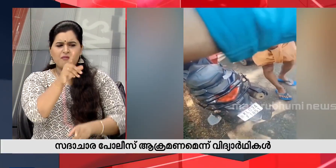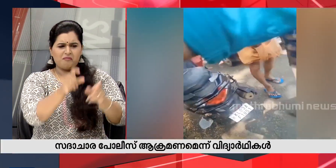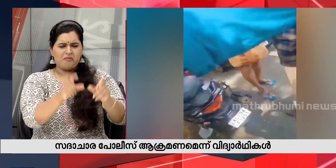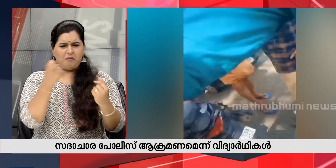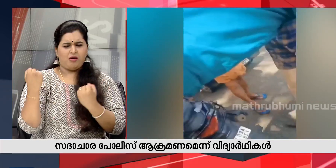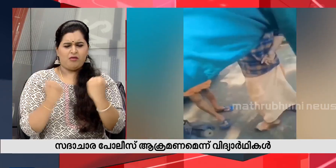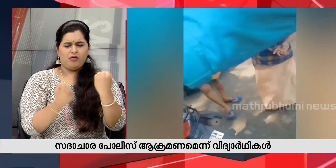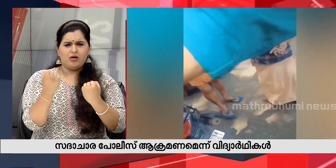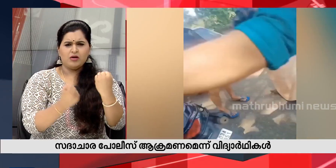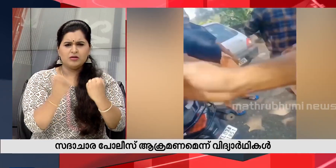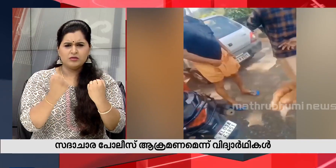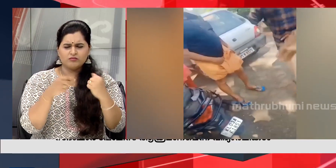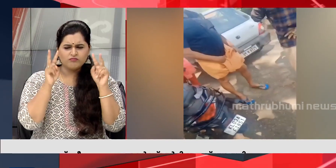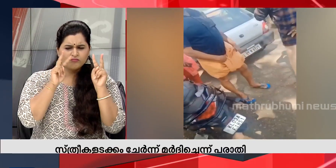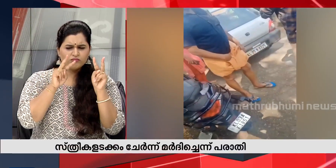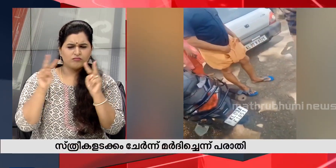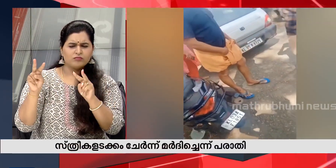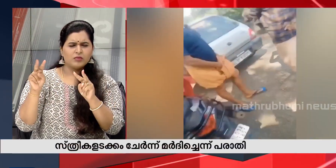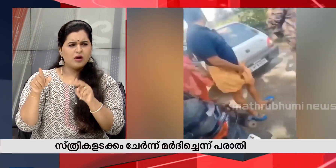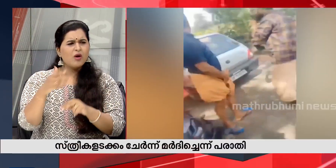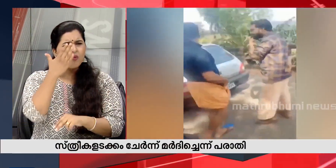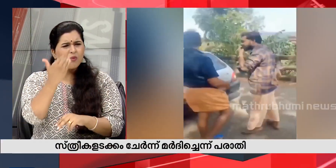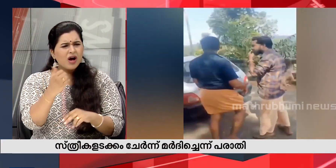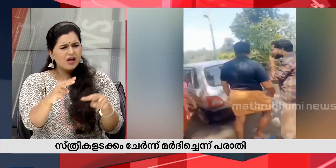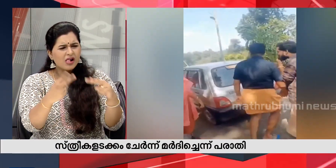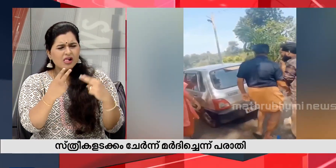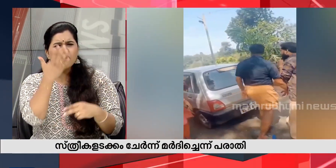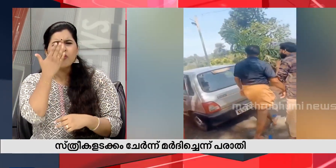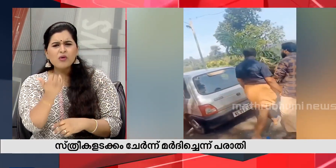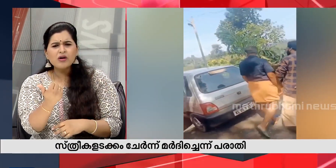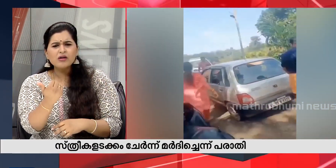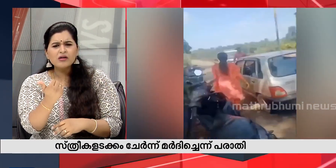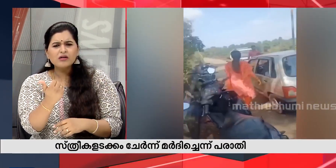നോക്കി. എന്താണ് ഇത്ര നോക്കുന്നതെന്ന ഭാവത്തിൽ കുട്ടികളും.